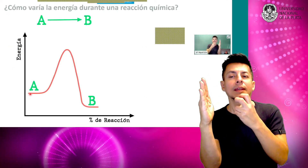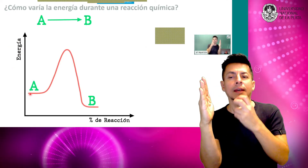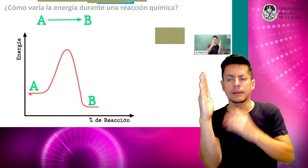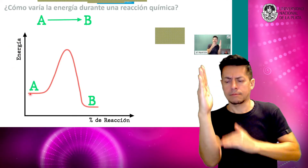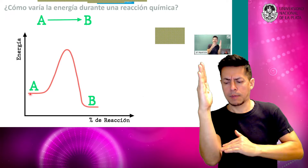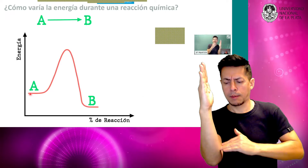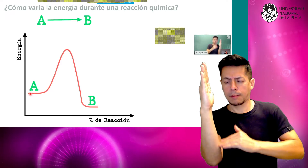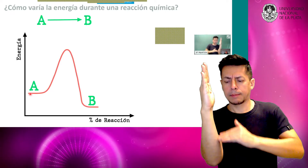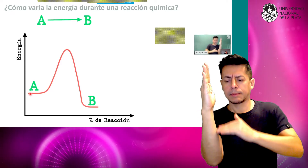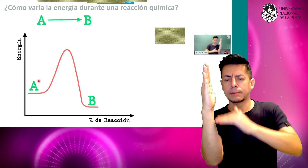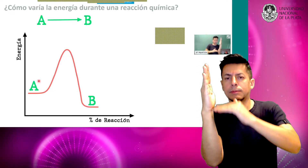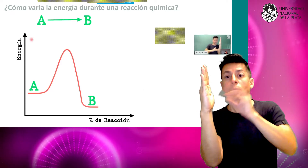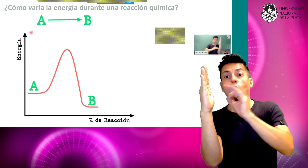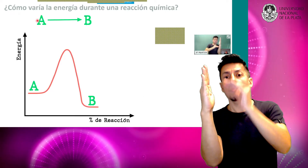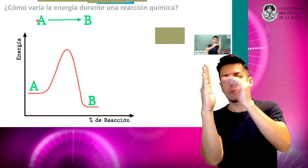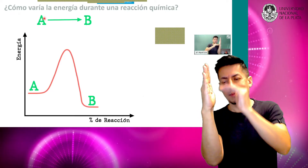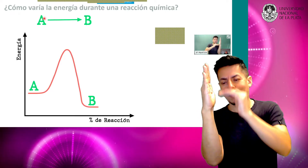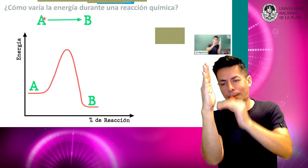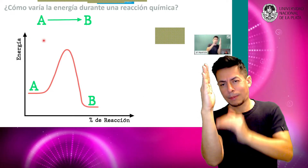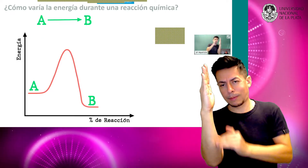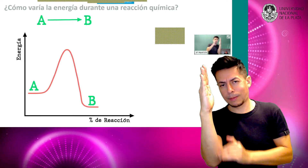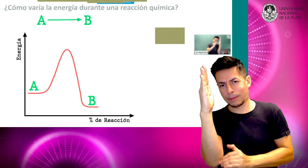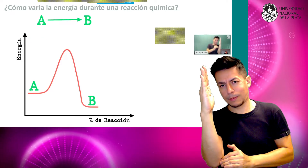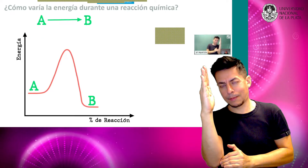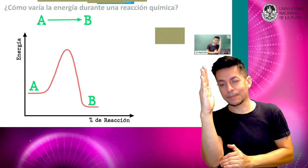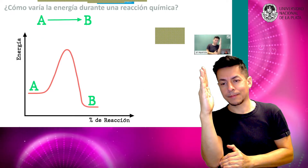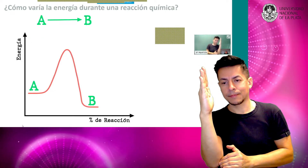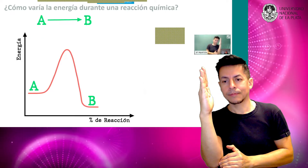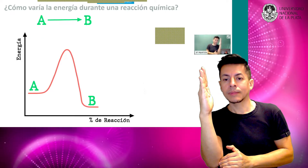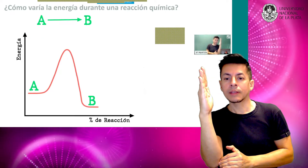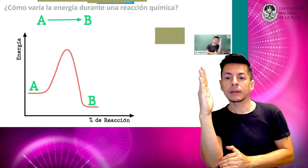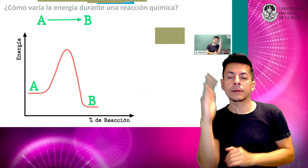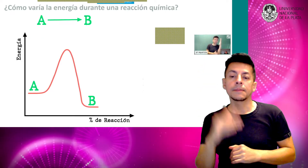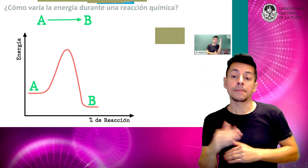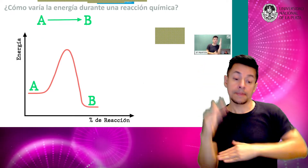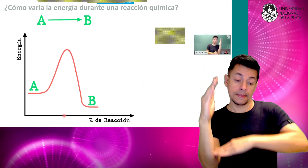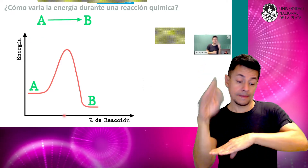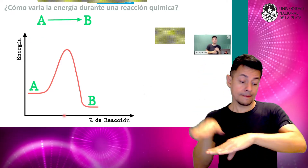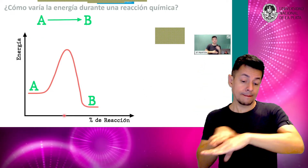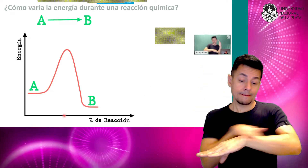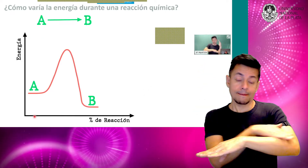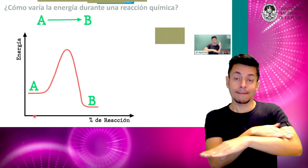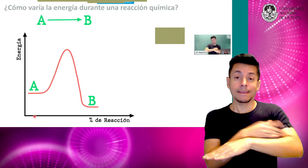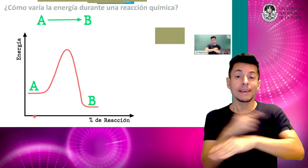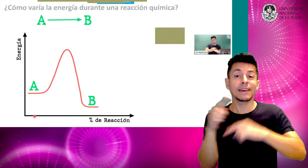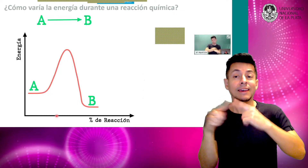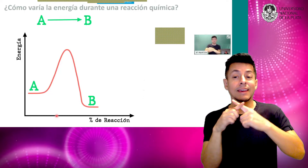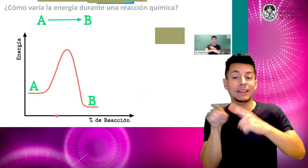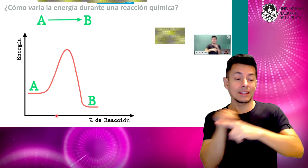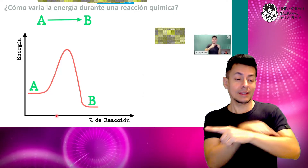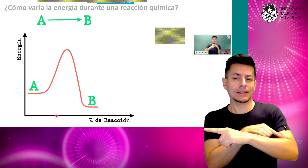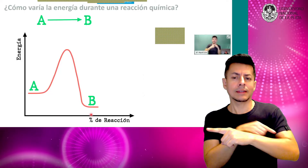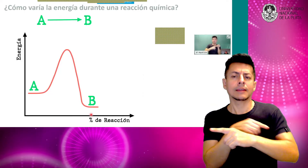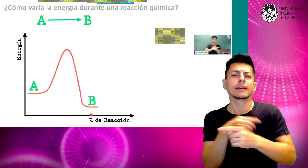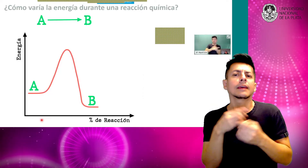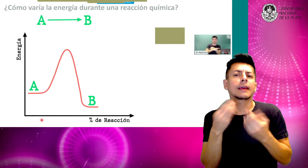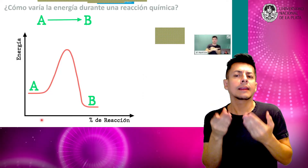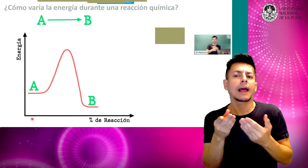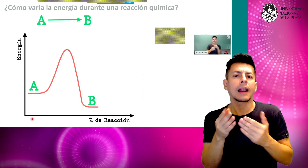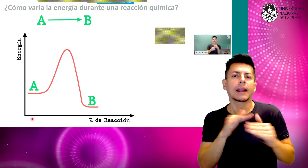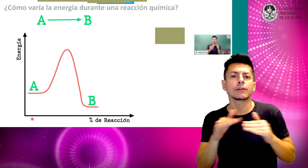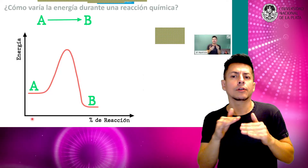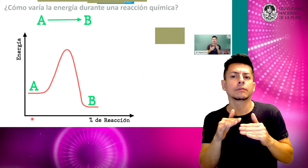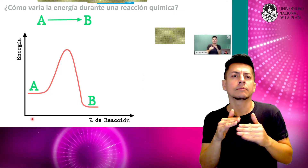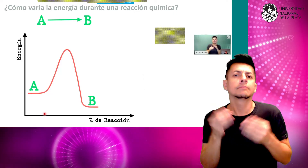la energía que tiene el reactivo A. Y en el eje X voy viendo el grado de avance de la reacción.